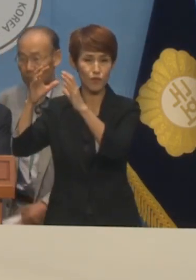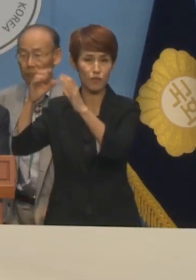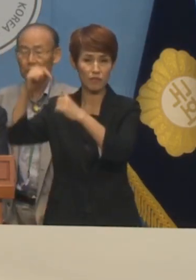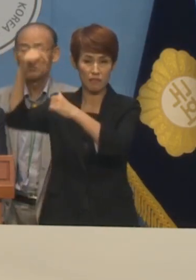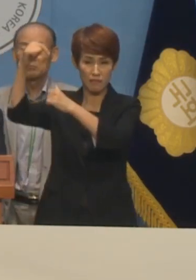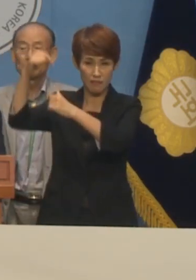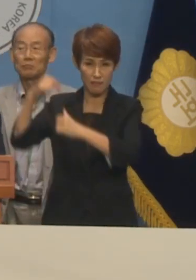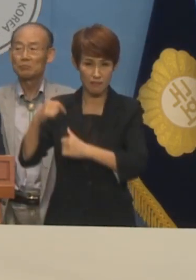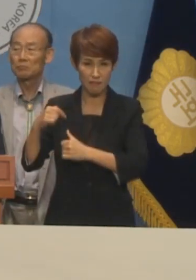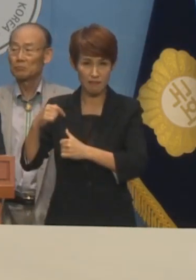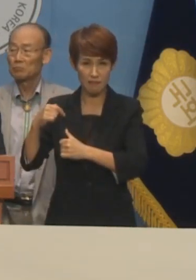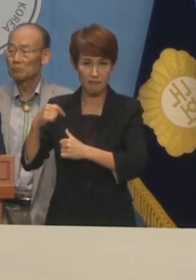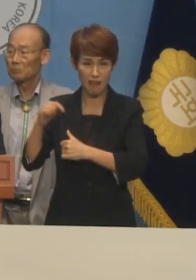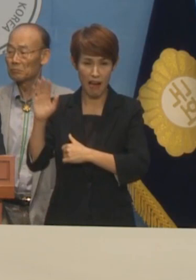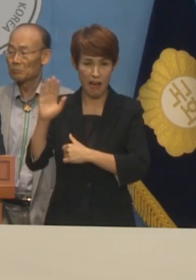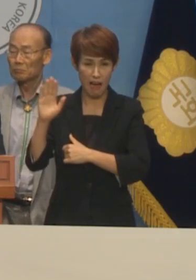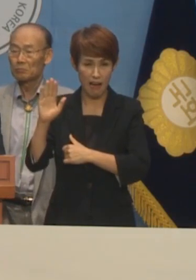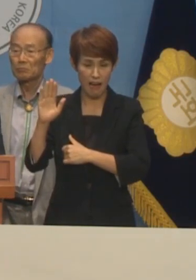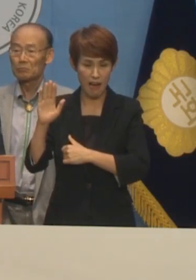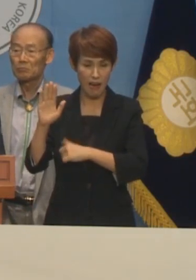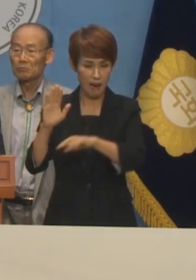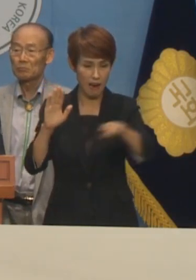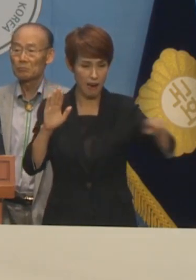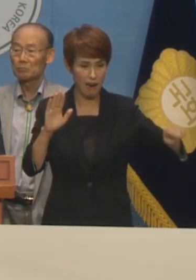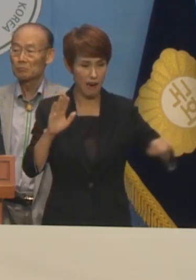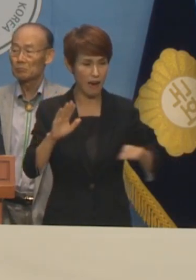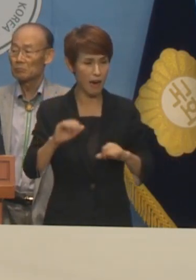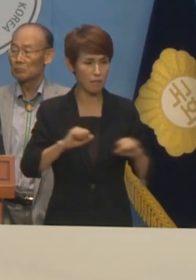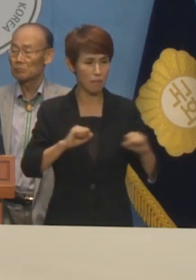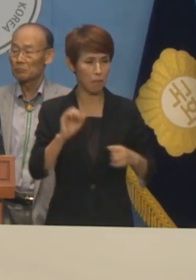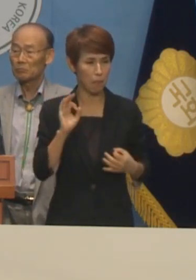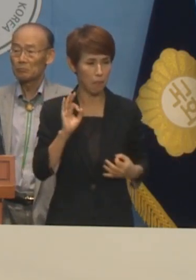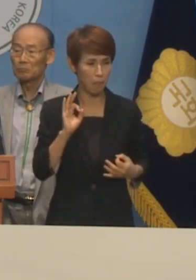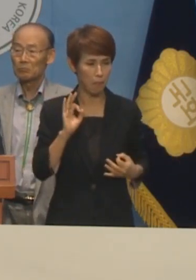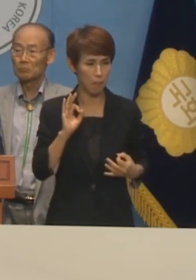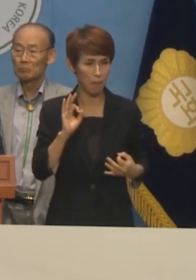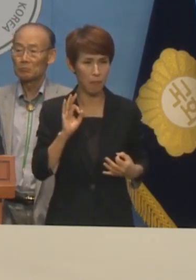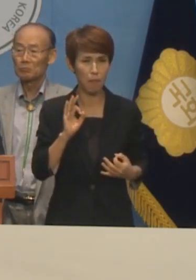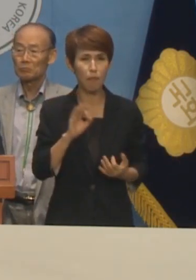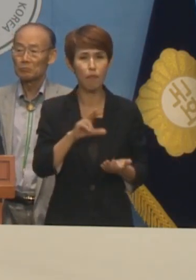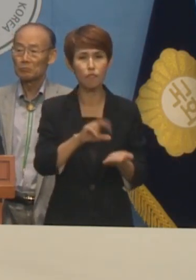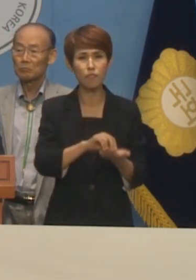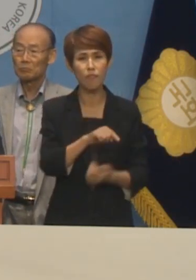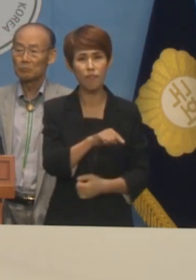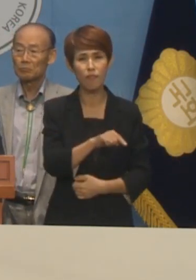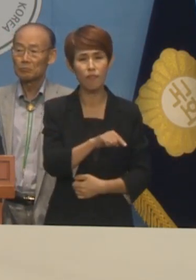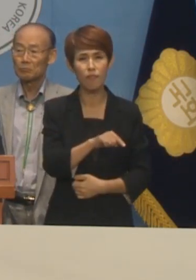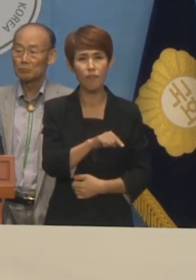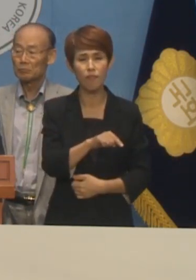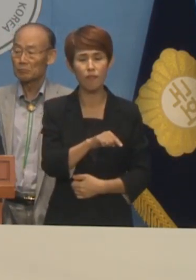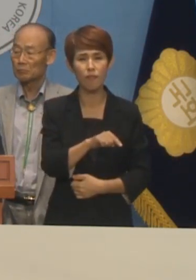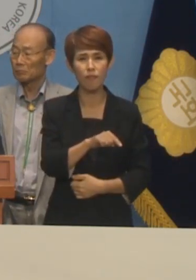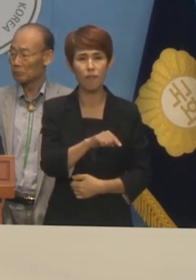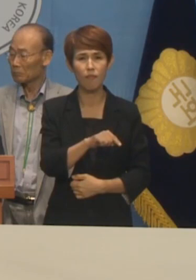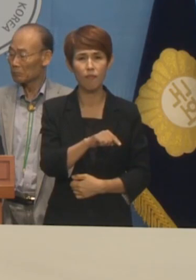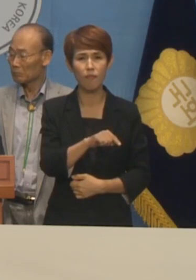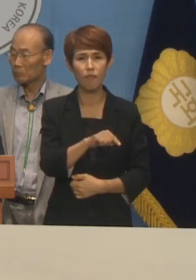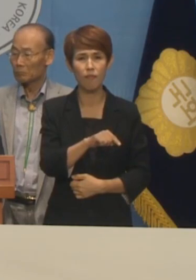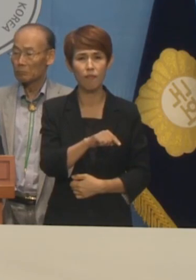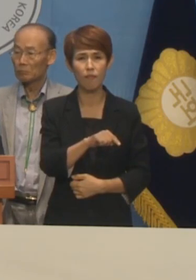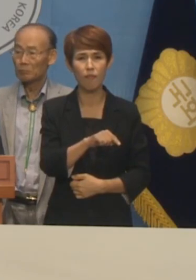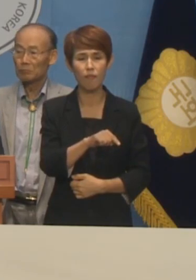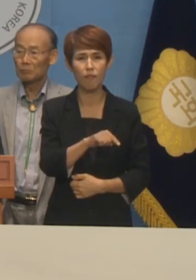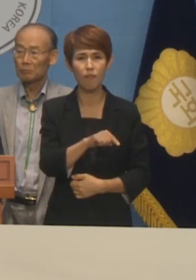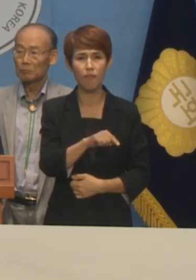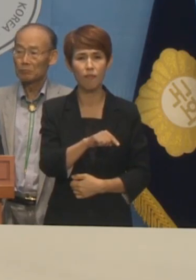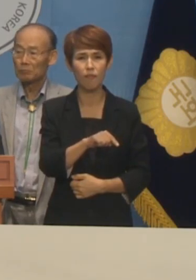없이는 아무것도 하지 못하는 남조선 당국이 어떻게 중개자, 촉진자 역할을